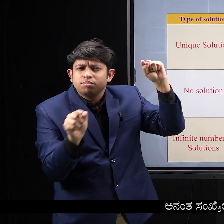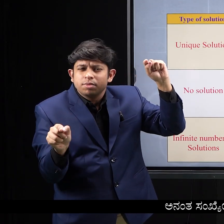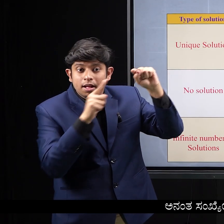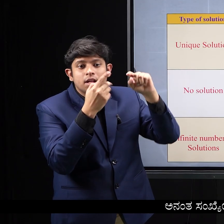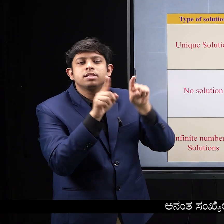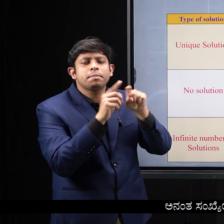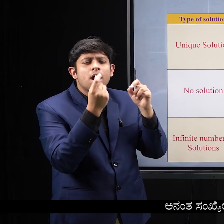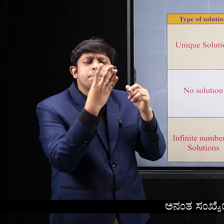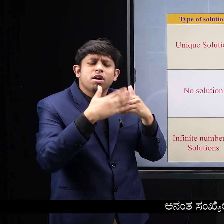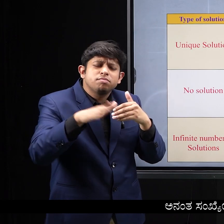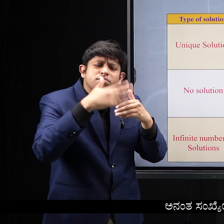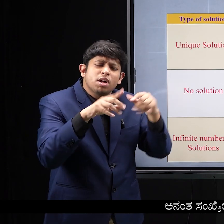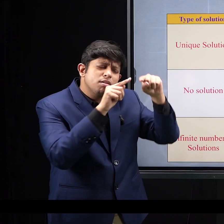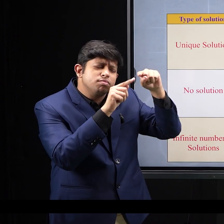ಪರಿಹಾರಗಳು. ಸ್ಥಿತಿಯು